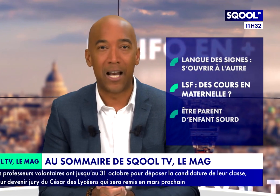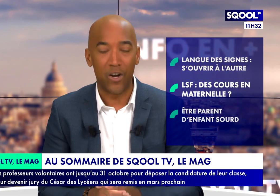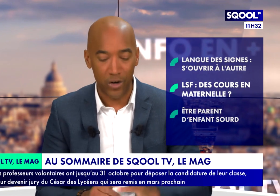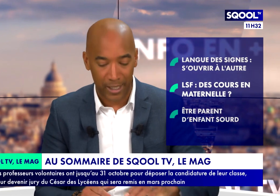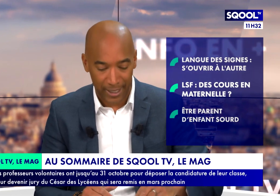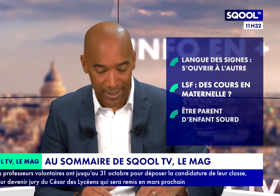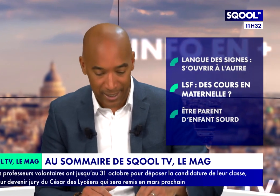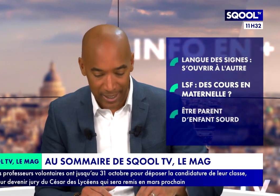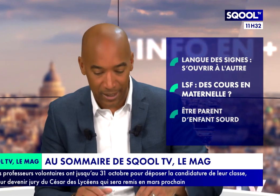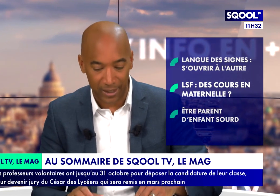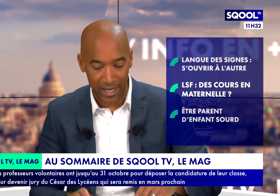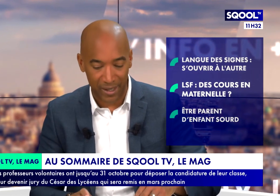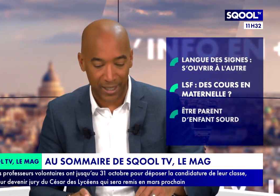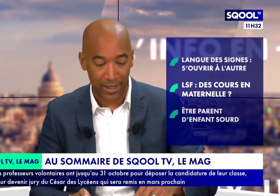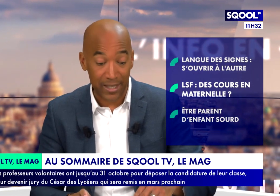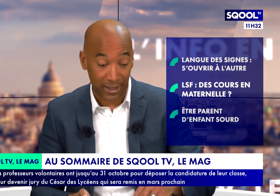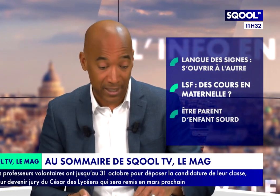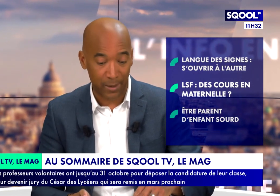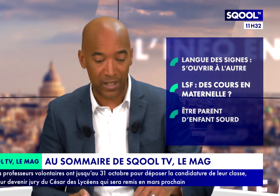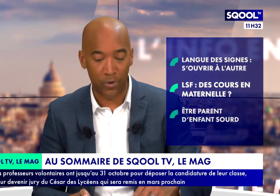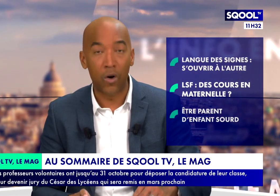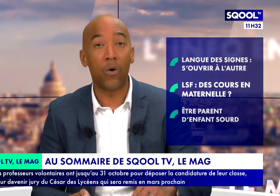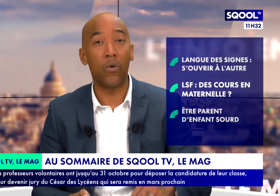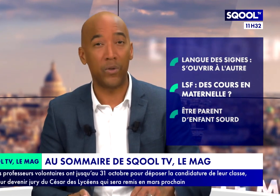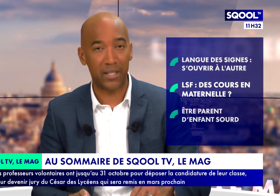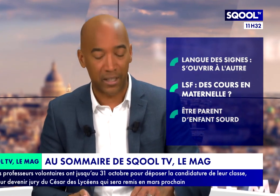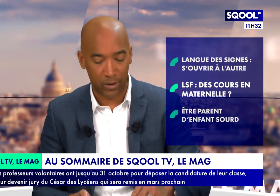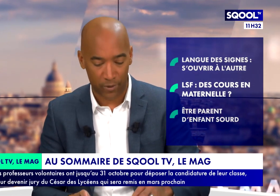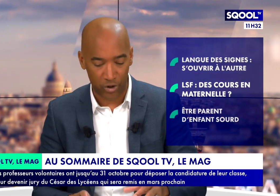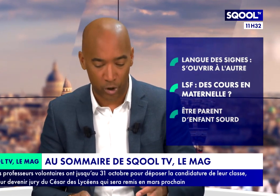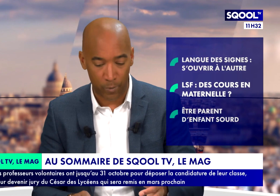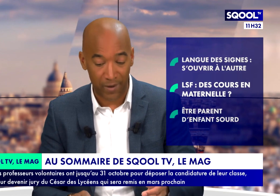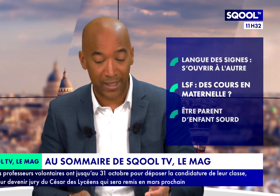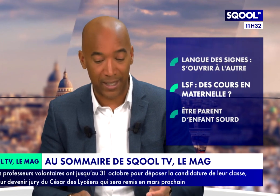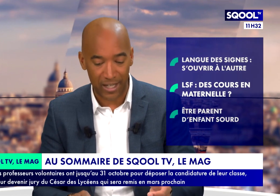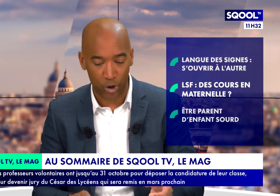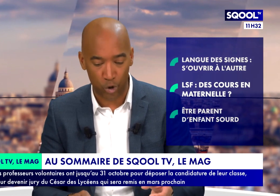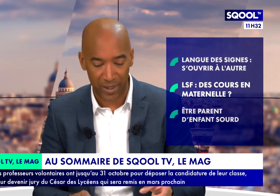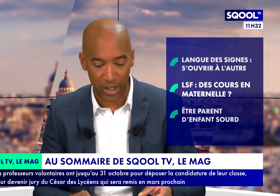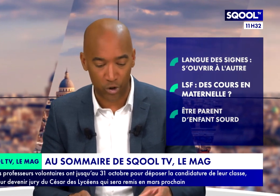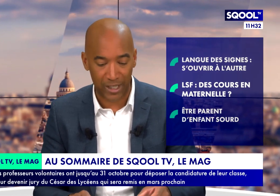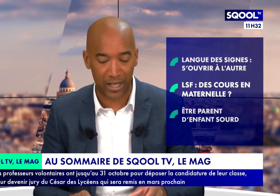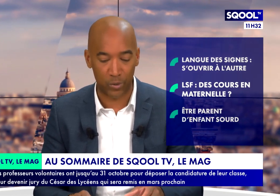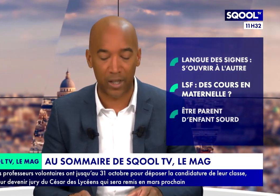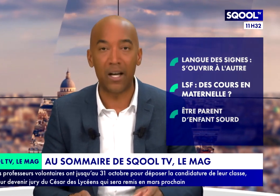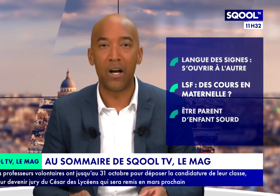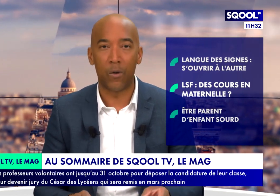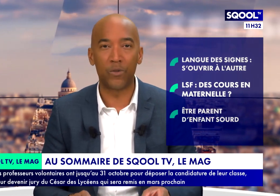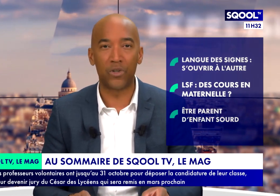langue des signes dès la maternelle ? Certains établissements ont décidé de franchir le pas. Avec quels enjeux pédagogiques ? Quels résultats ? On se posera